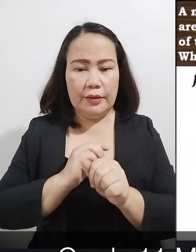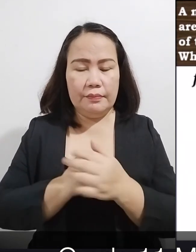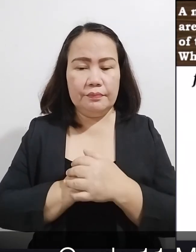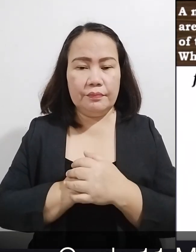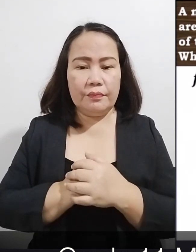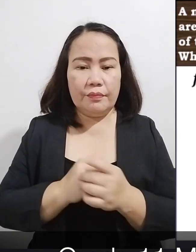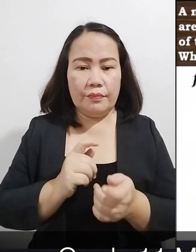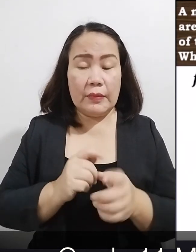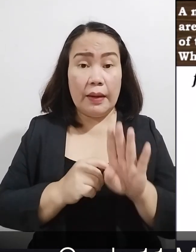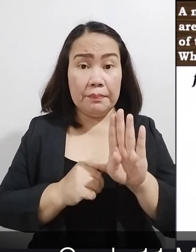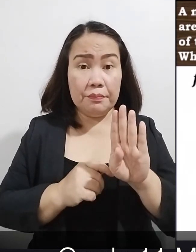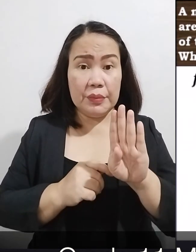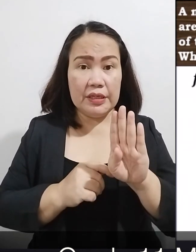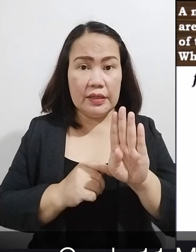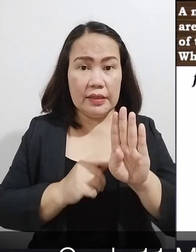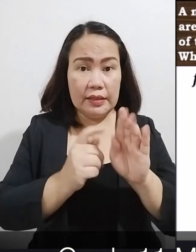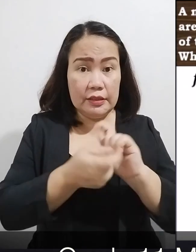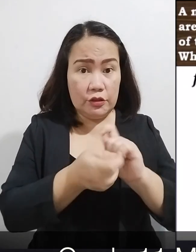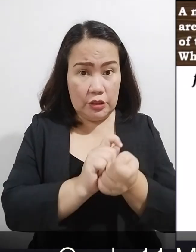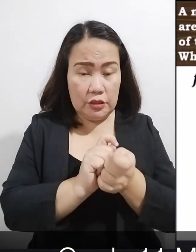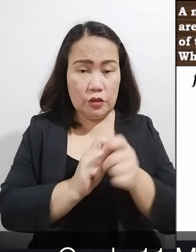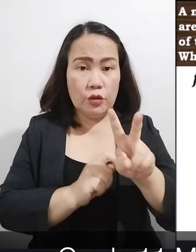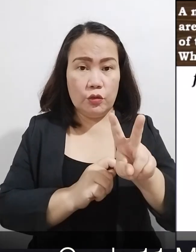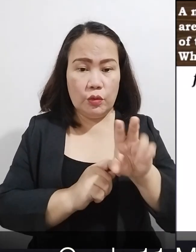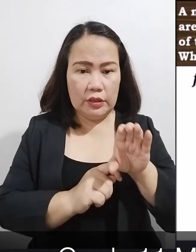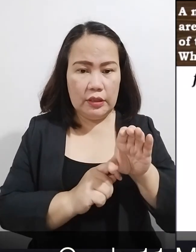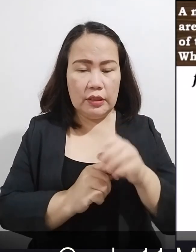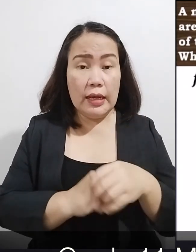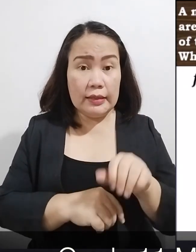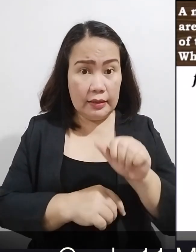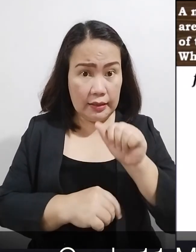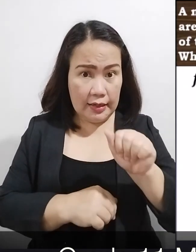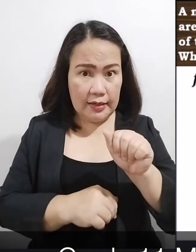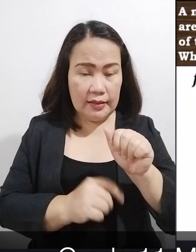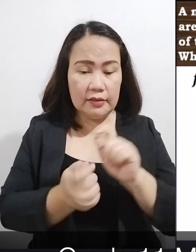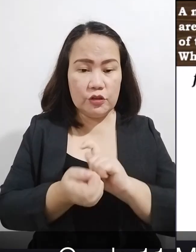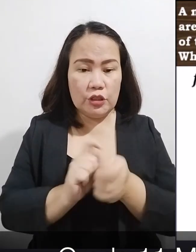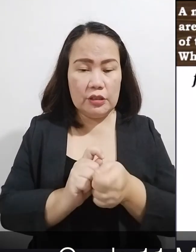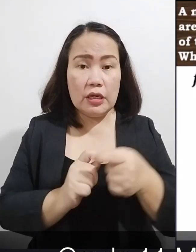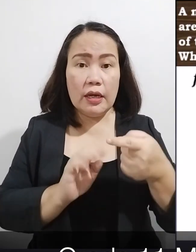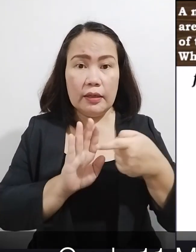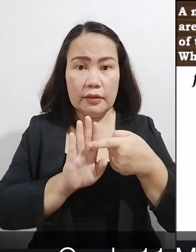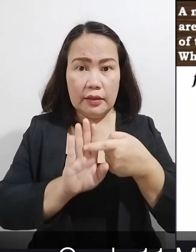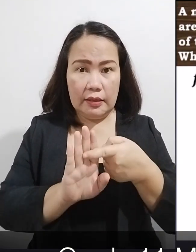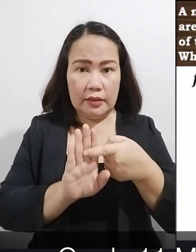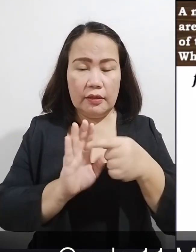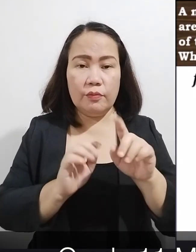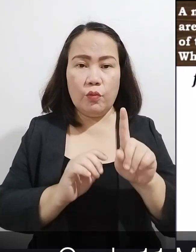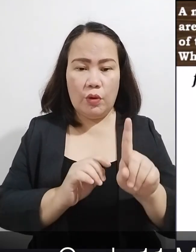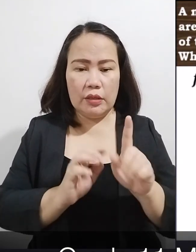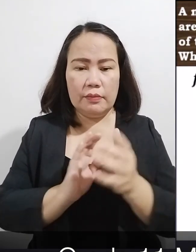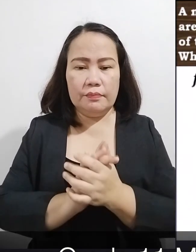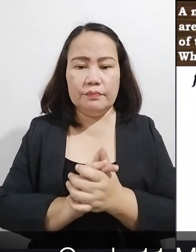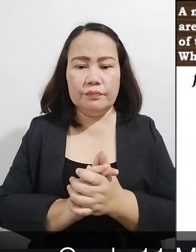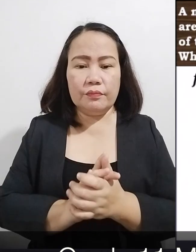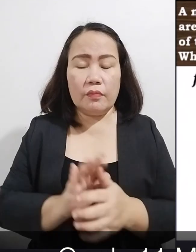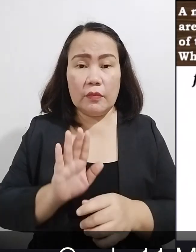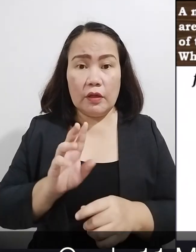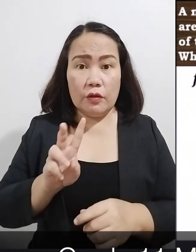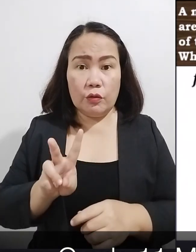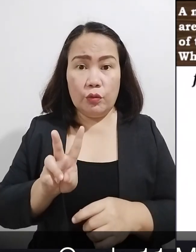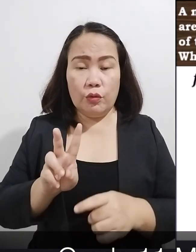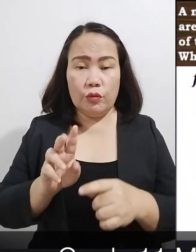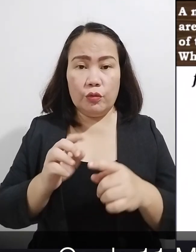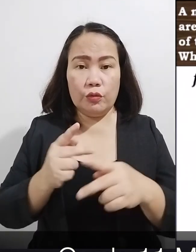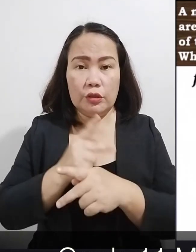Papalitan natin yung b ng 200 at yung a naman ng negative 1. Ayan. So, 2 times negative 1, yung